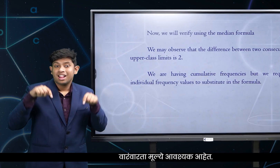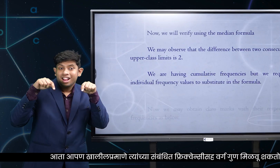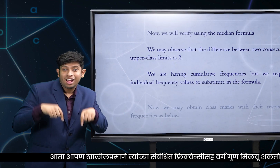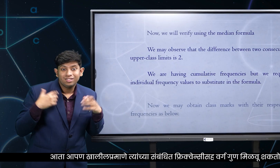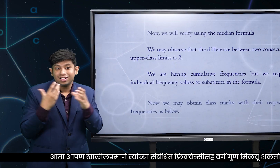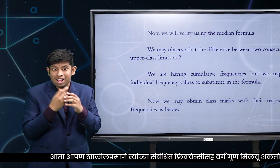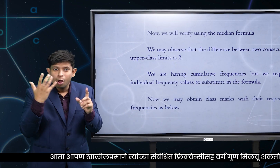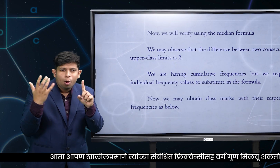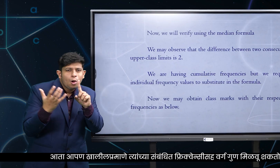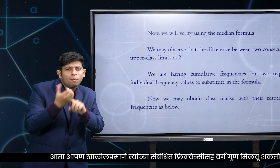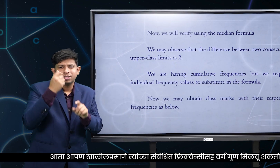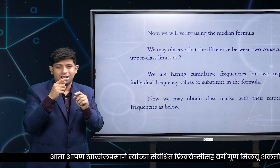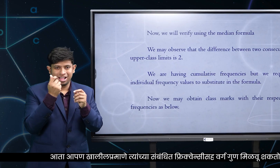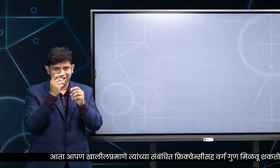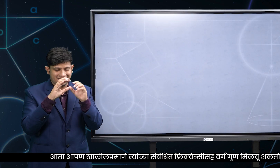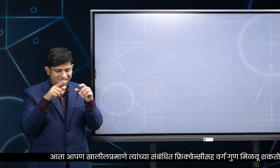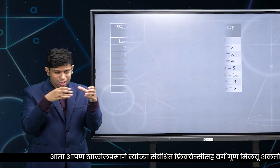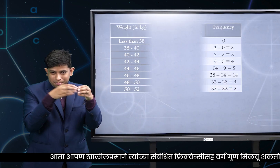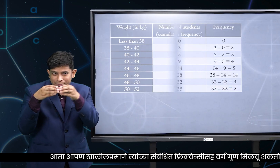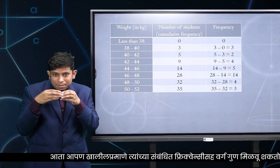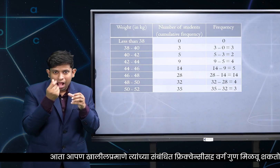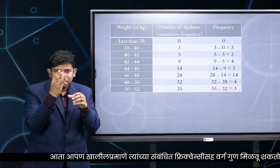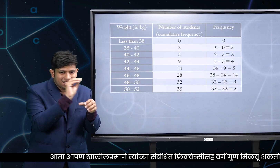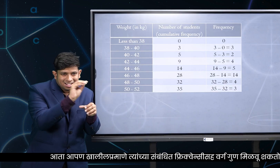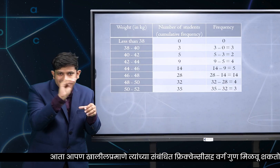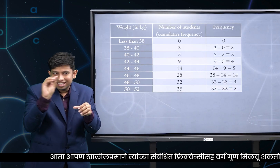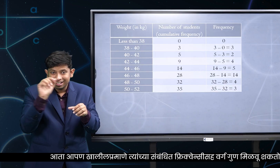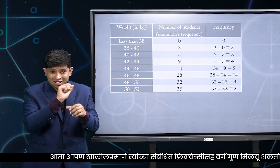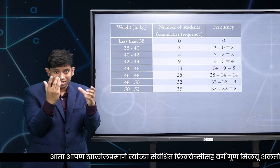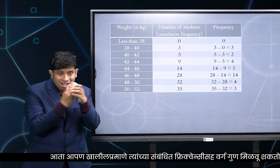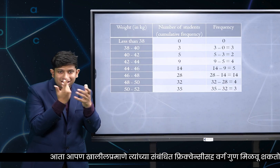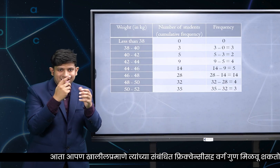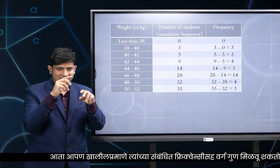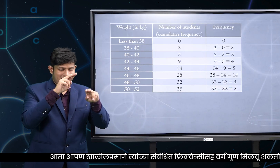आता आपण खालीलप्रमाणे त्यांच्या संबंधित फ्रिक्वेन्सीसह वर्ग गुण मिळवू शकतो.